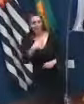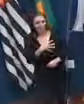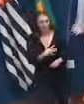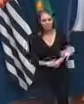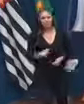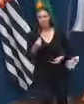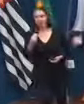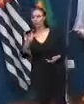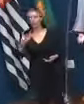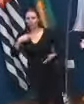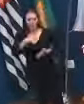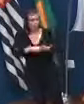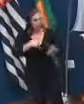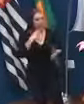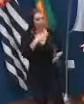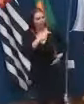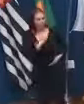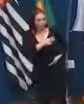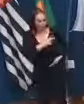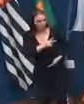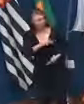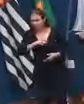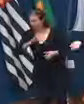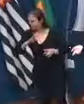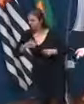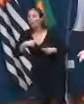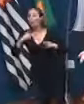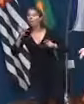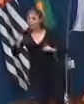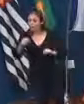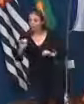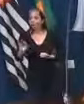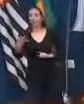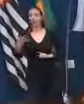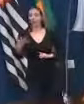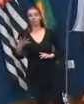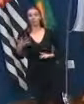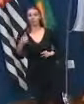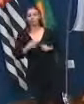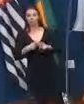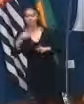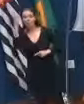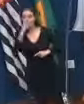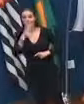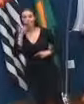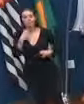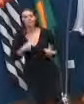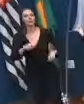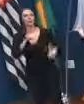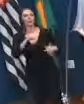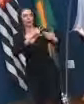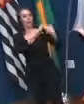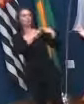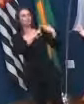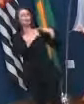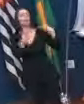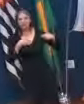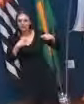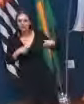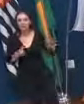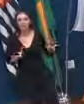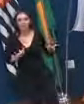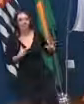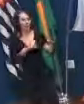Rede de Acessibilidade Informe e Inclui. O seminário tem apoio também da FENES, Federação Nacional de